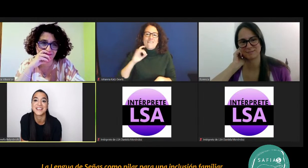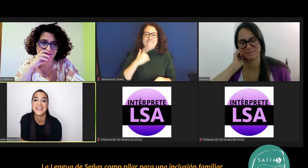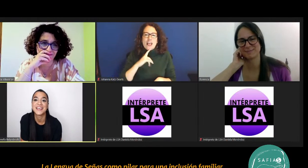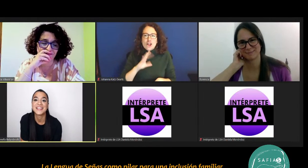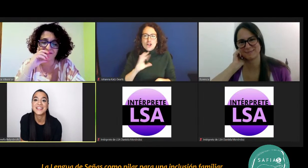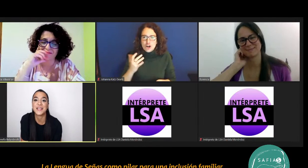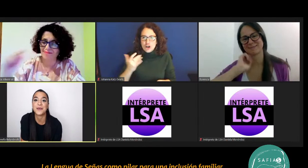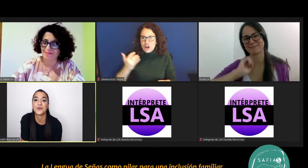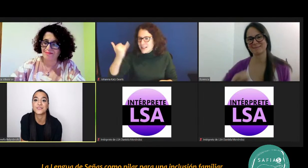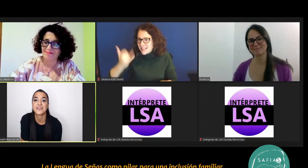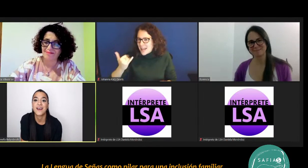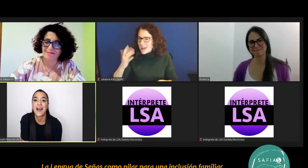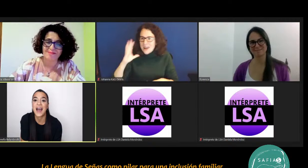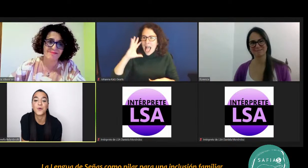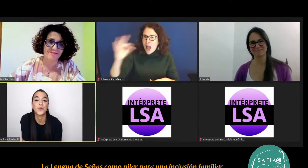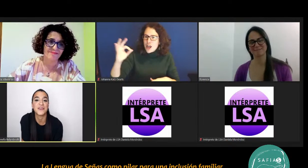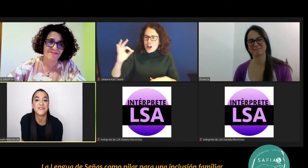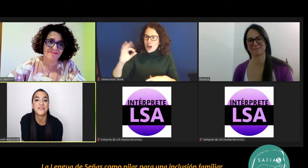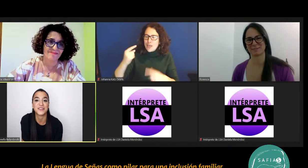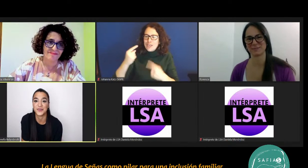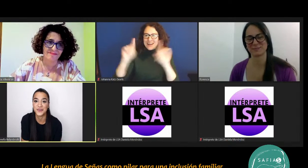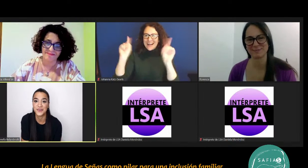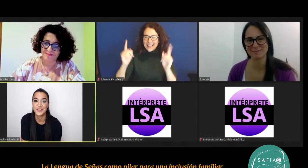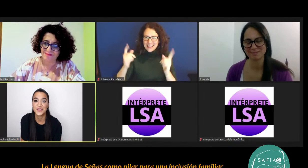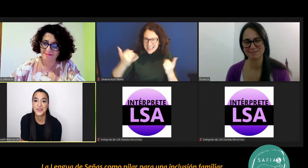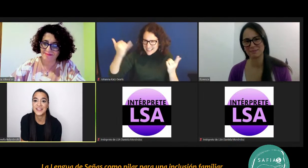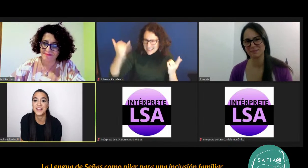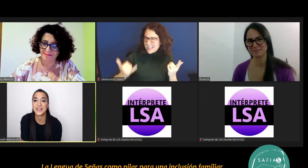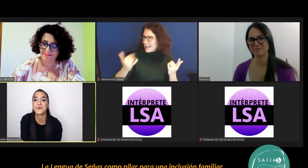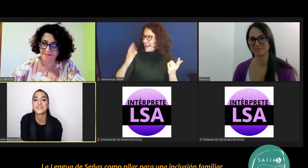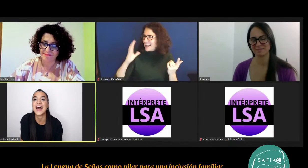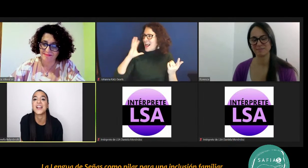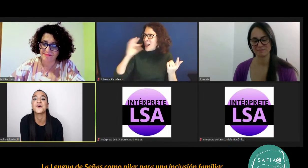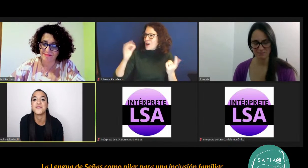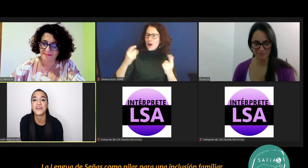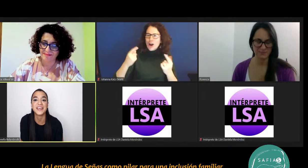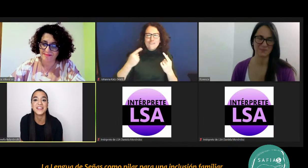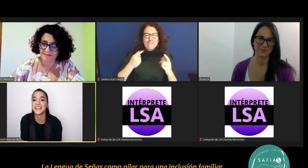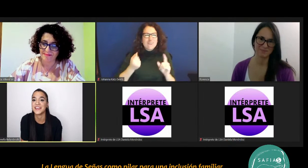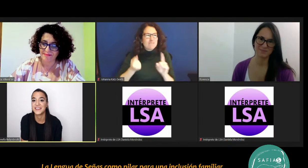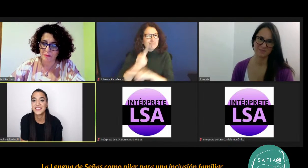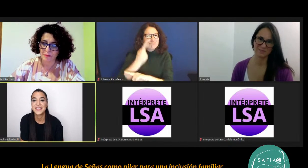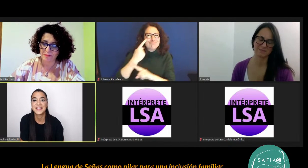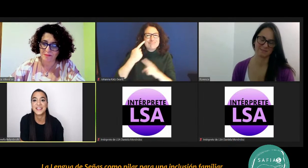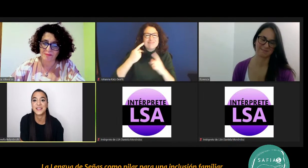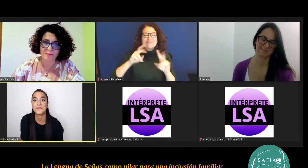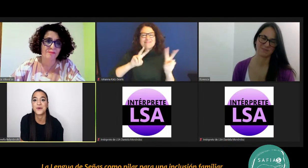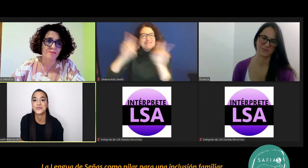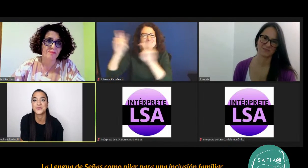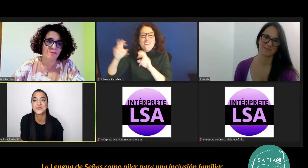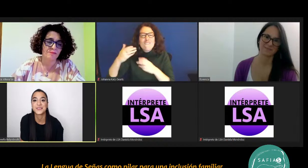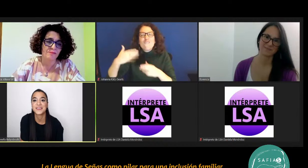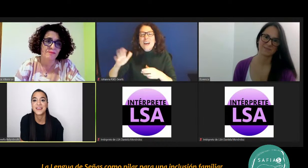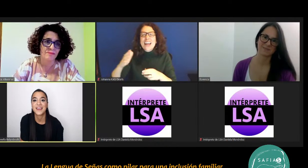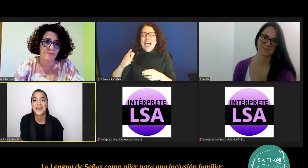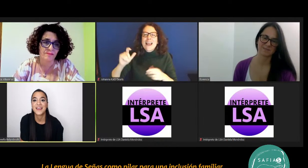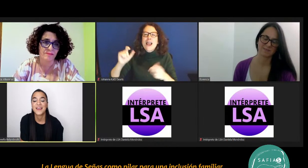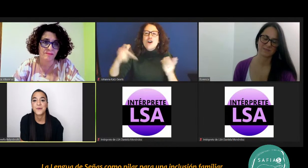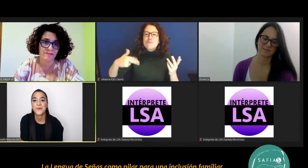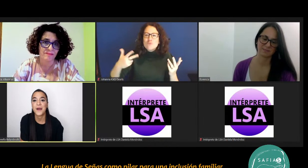personas tenemos algún defecto, tenemos algo diferente, tenemos